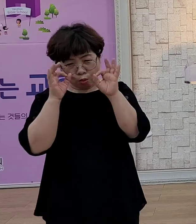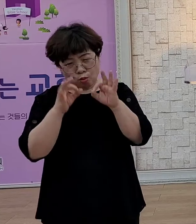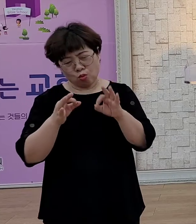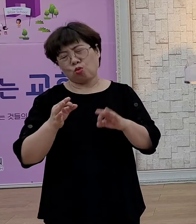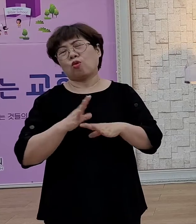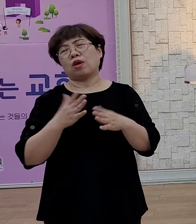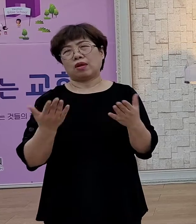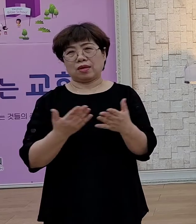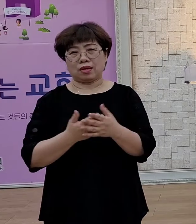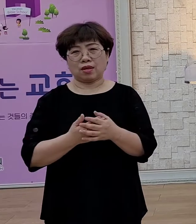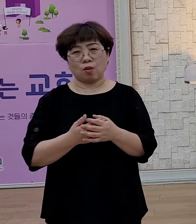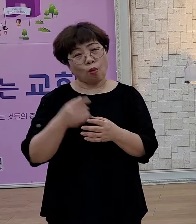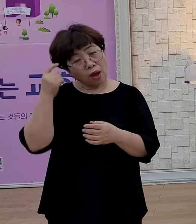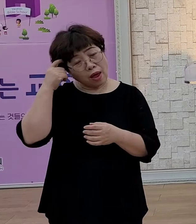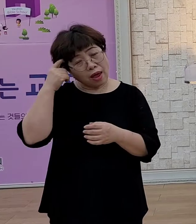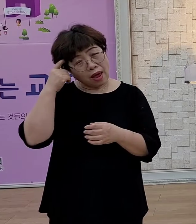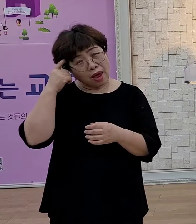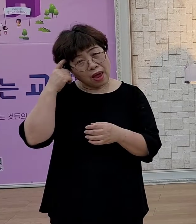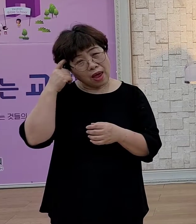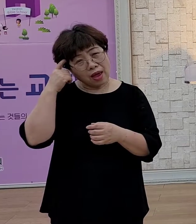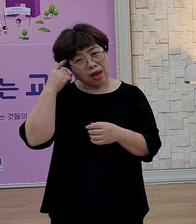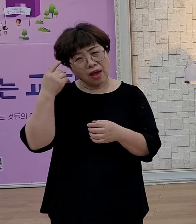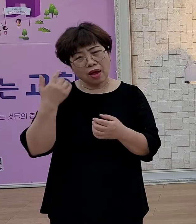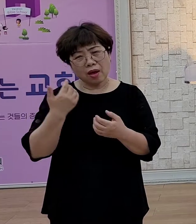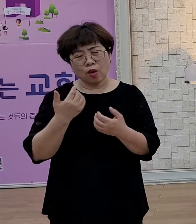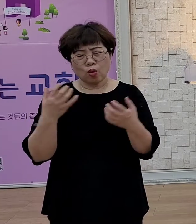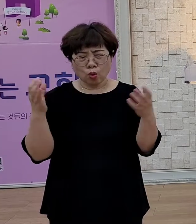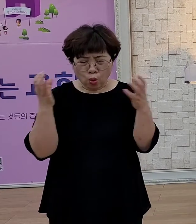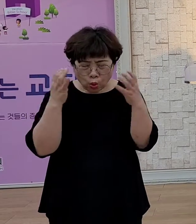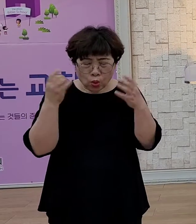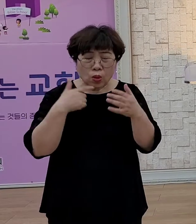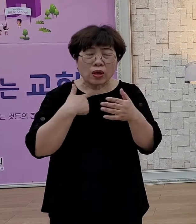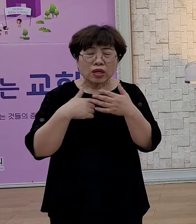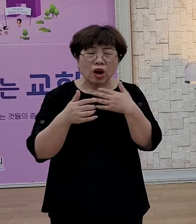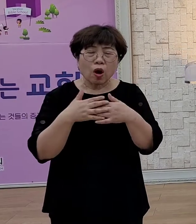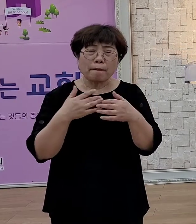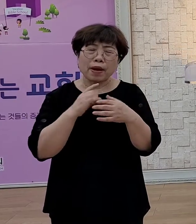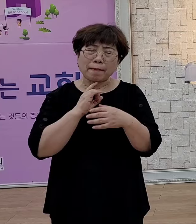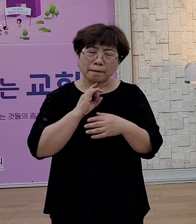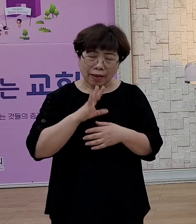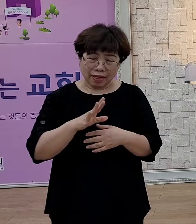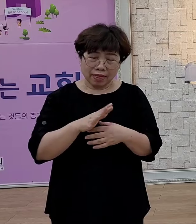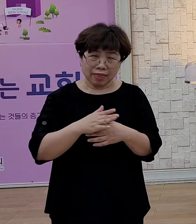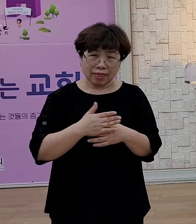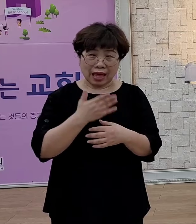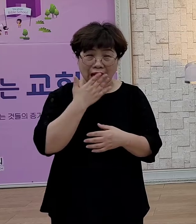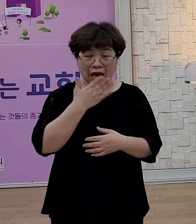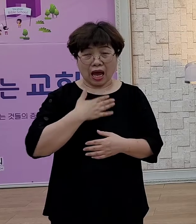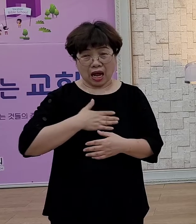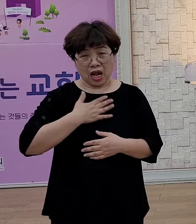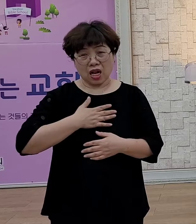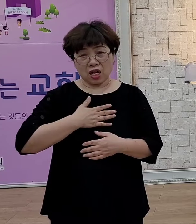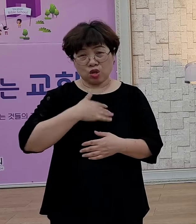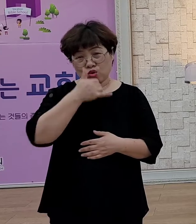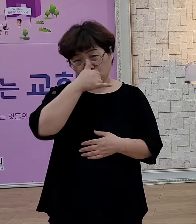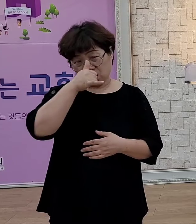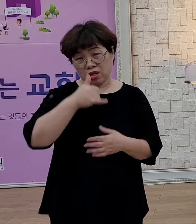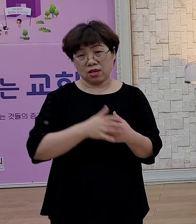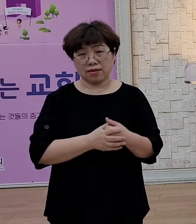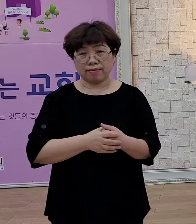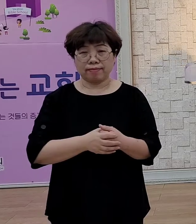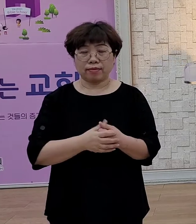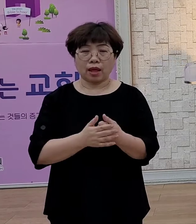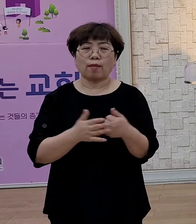본 사람만이 알 수 있는 그런 답이에요. 길이 참으라. 그렇게 말씀하고 있습니다.